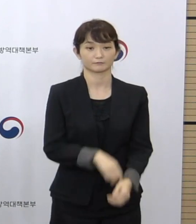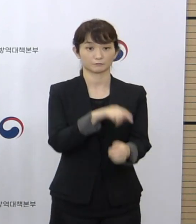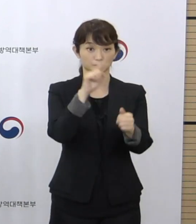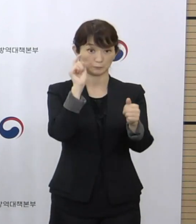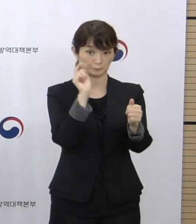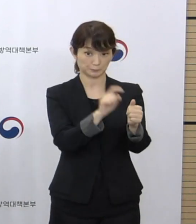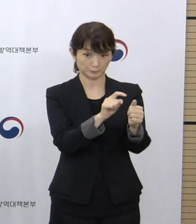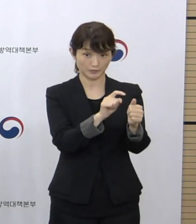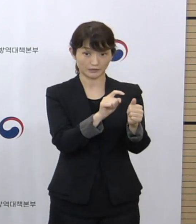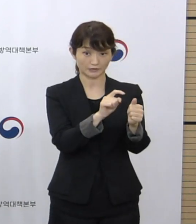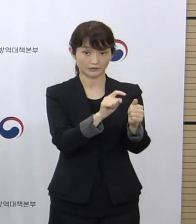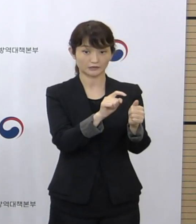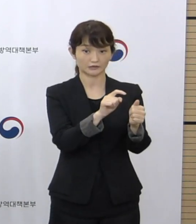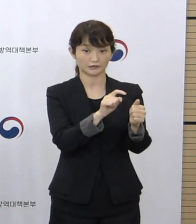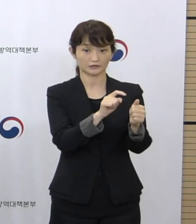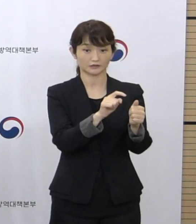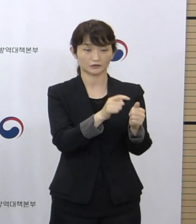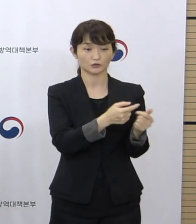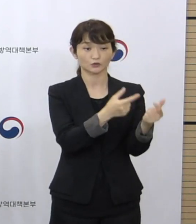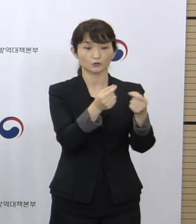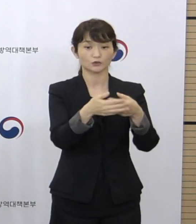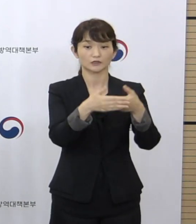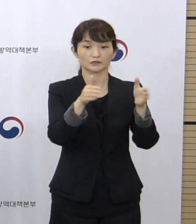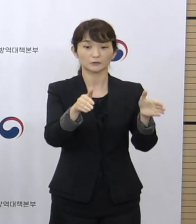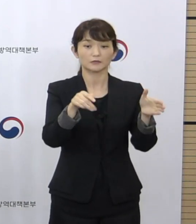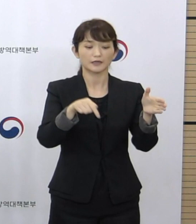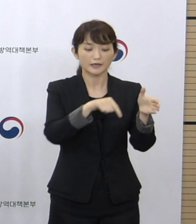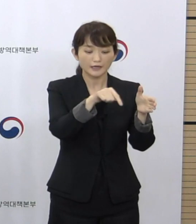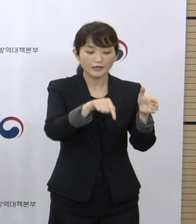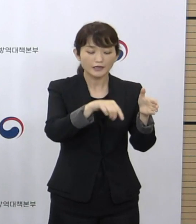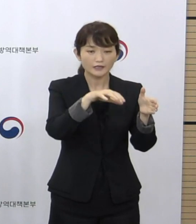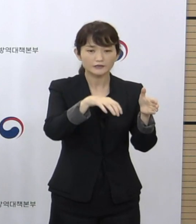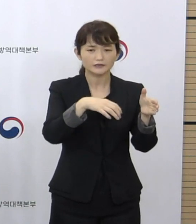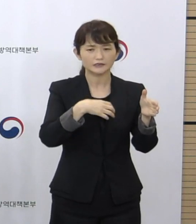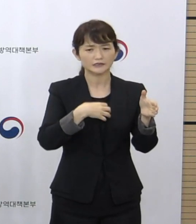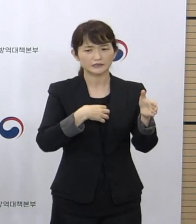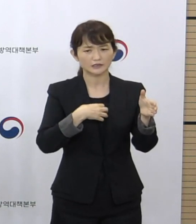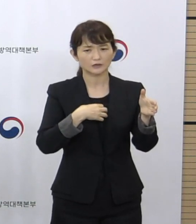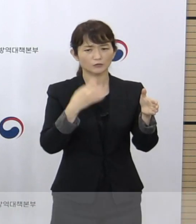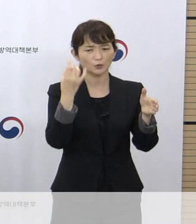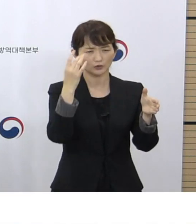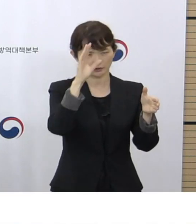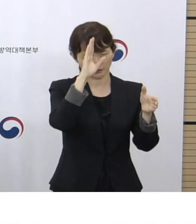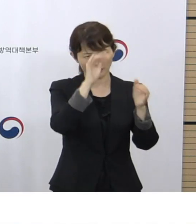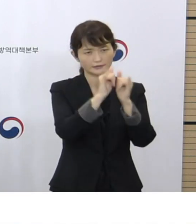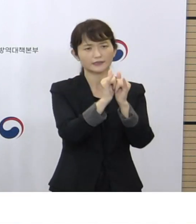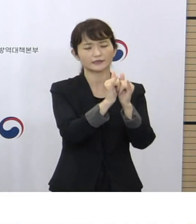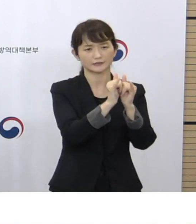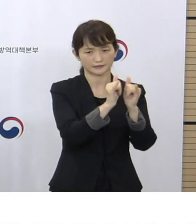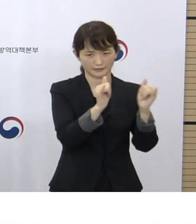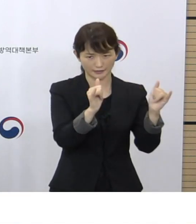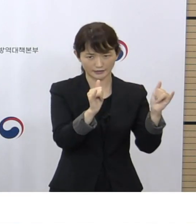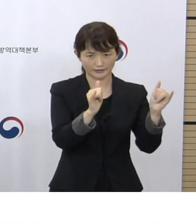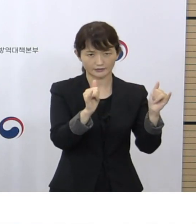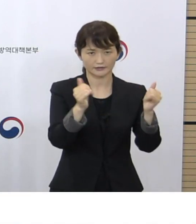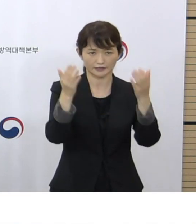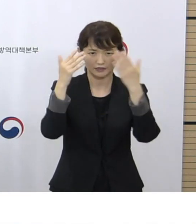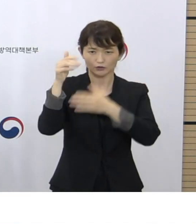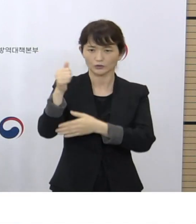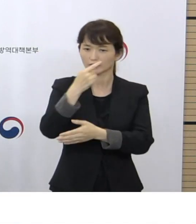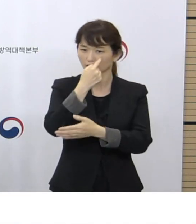확진자 발생 시 같은 반의 고위험 기저질환자는 학교장의